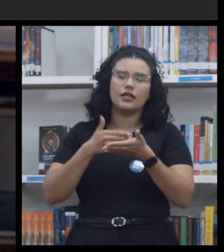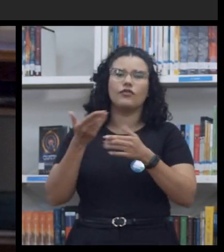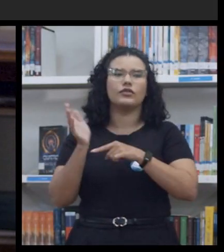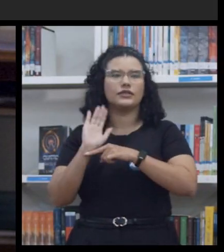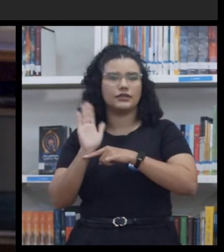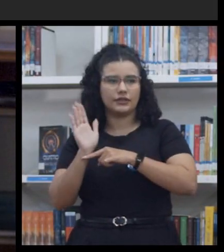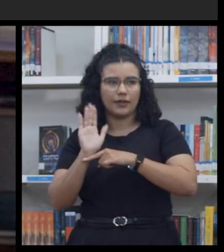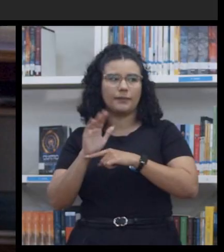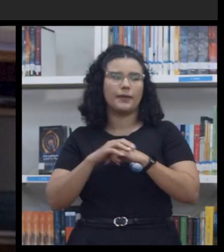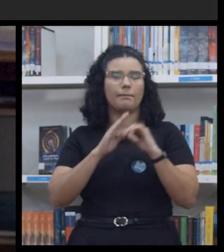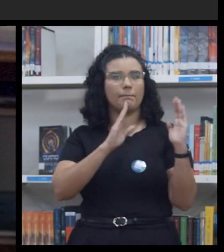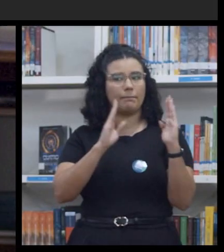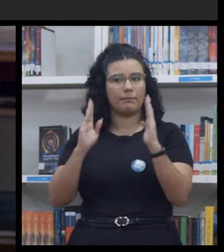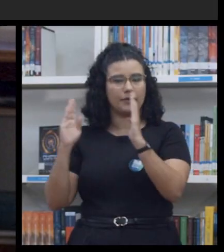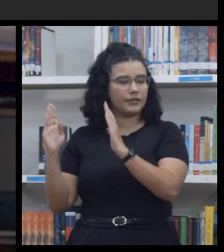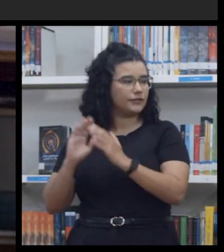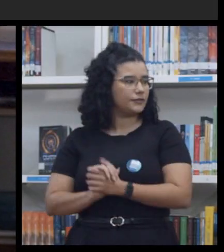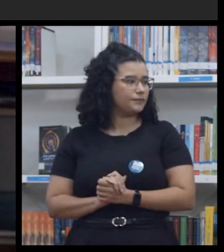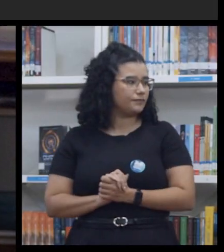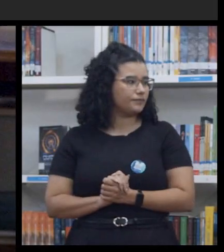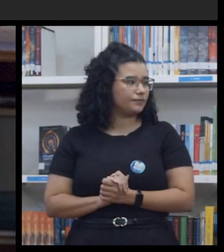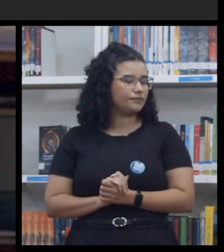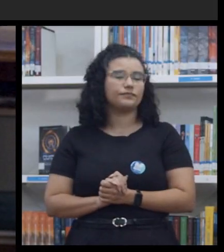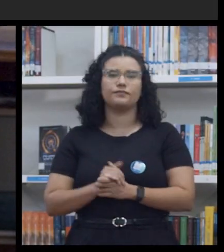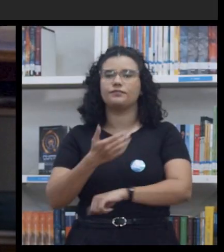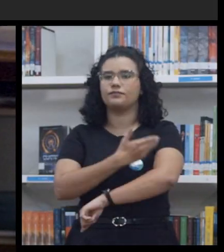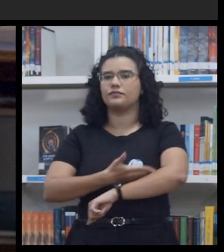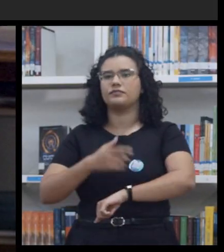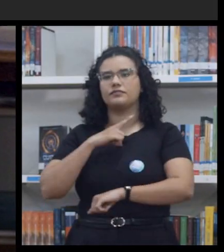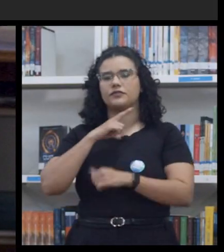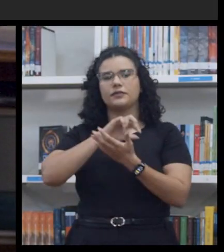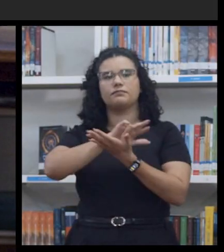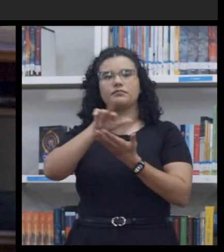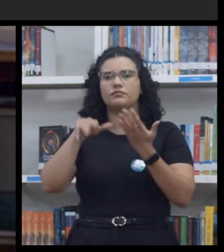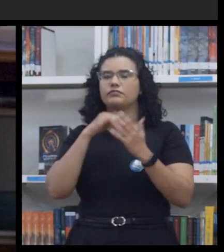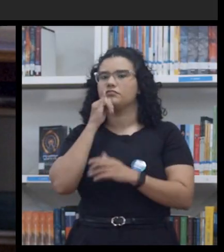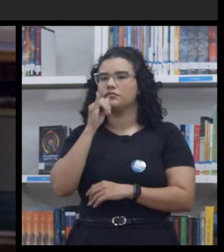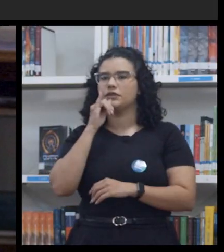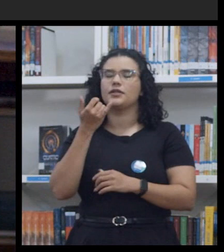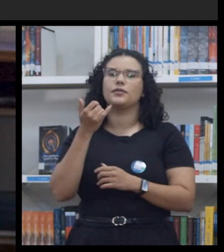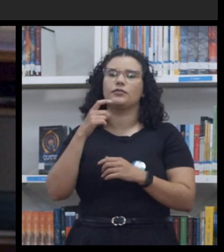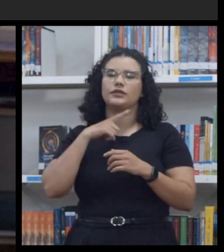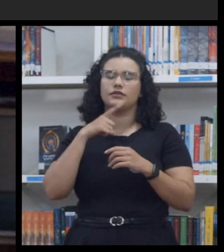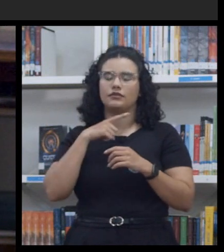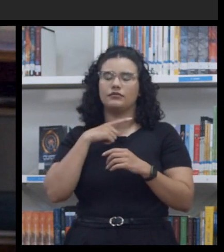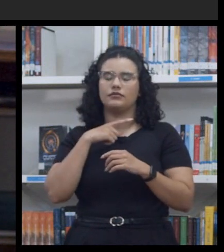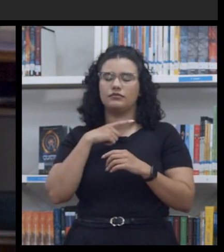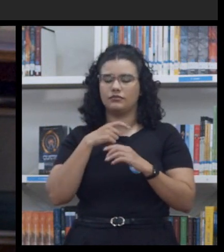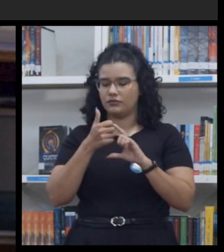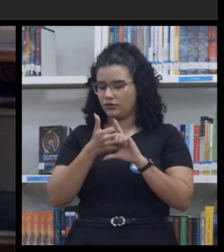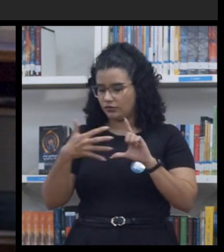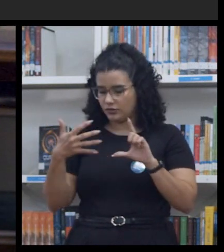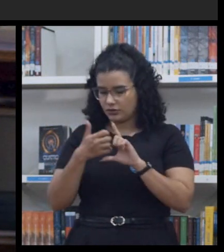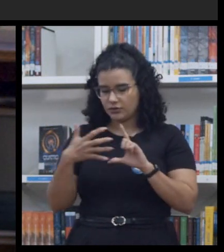cinema, partes. É comum a diversas mídias, tais como séries de streaming,